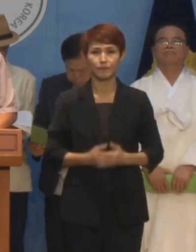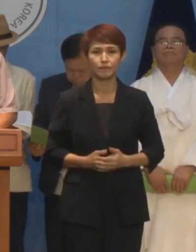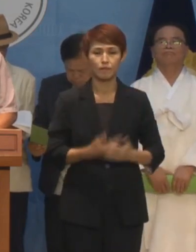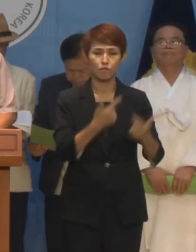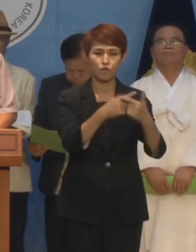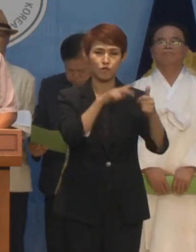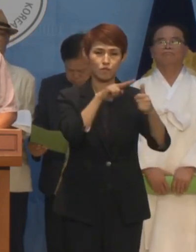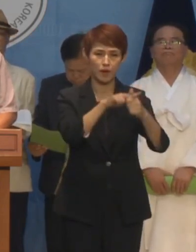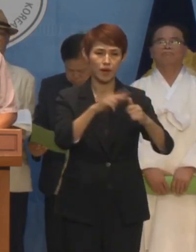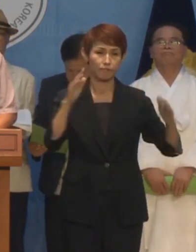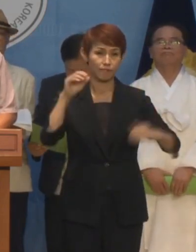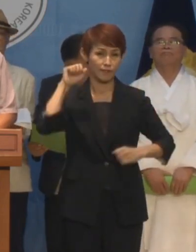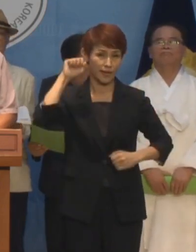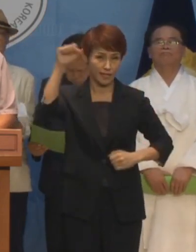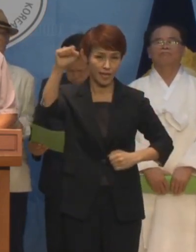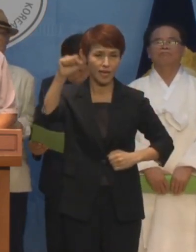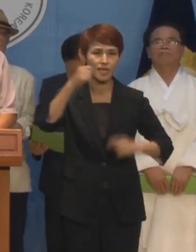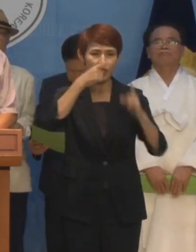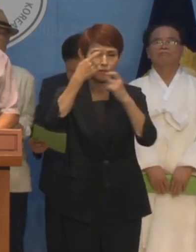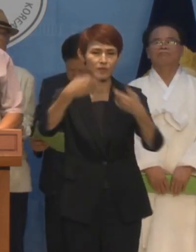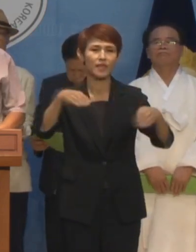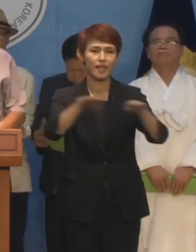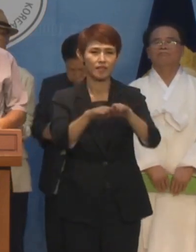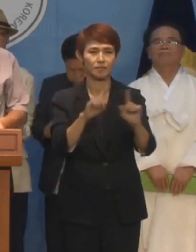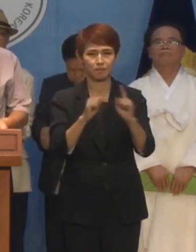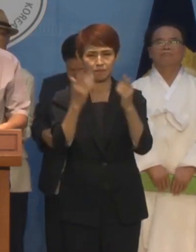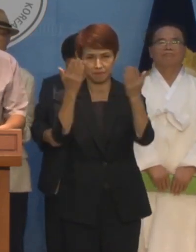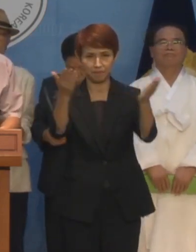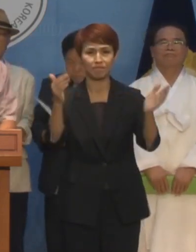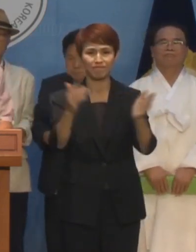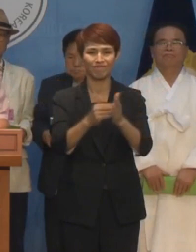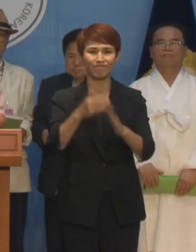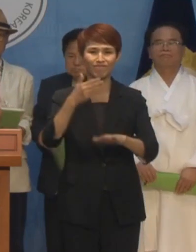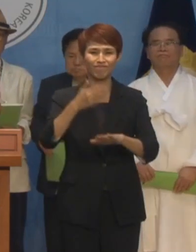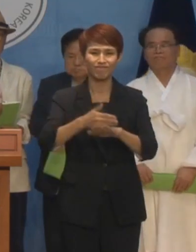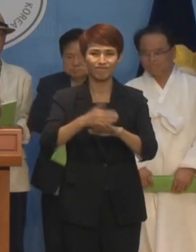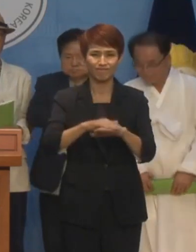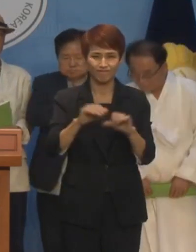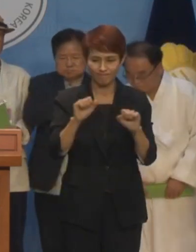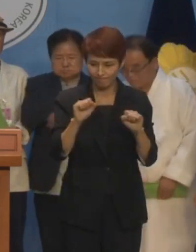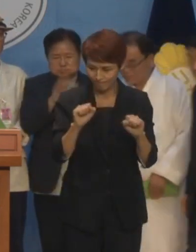부마 민주항쟁 기념 재단이었습니다. 감사합니다.